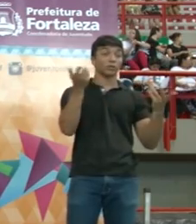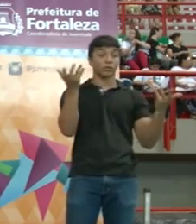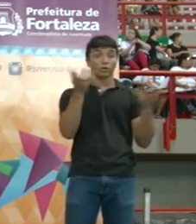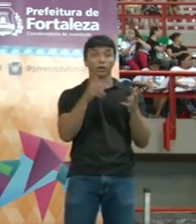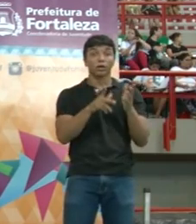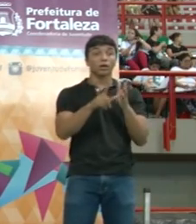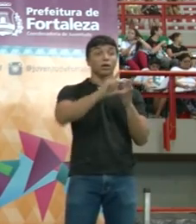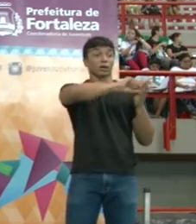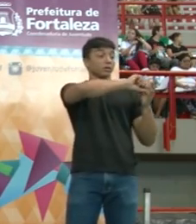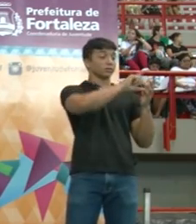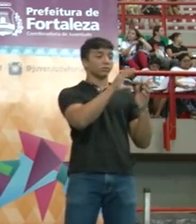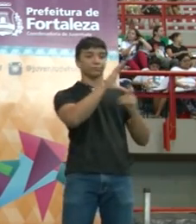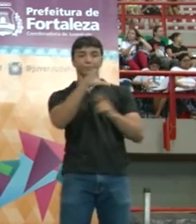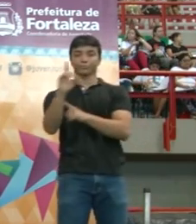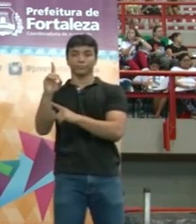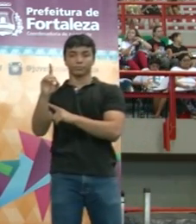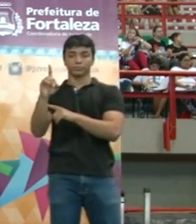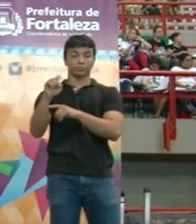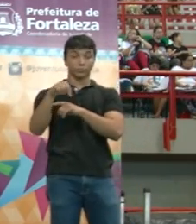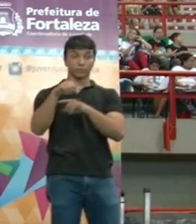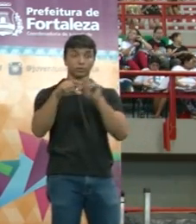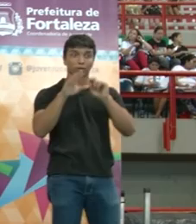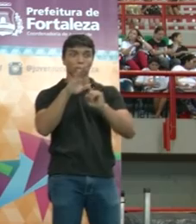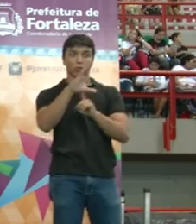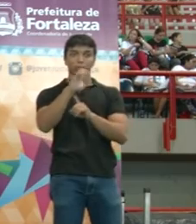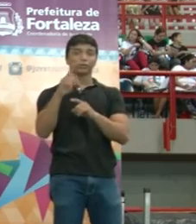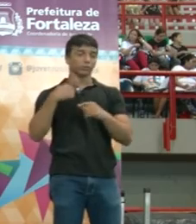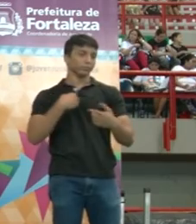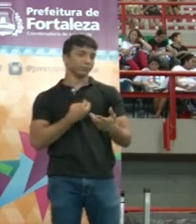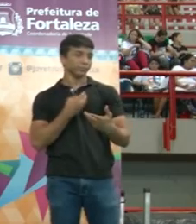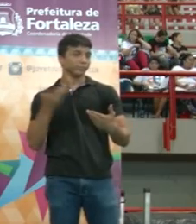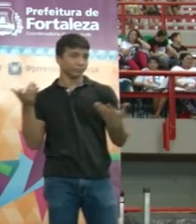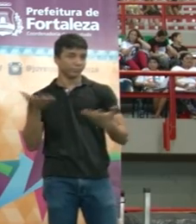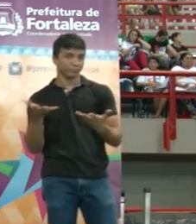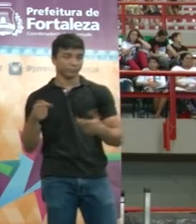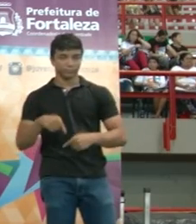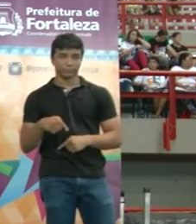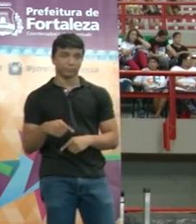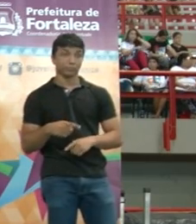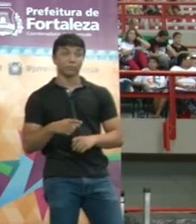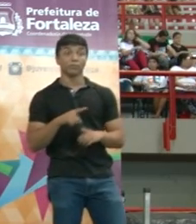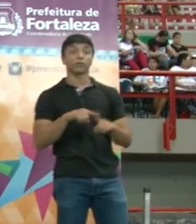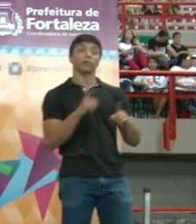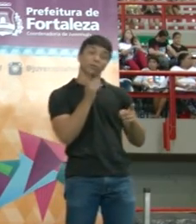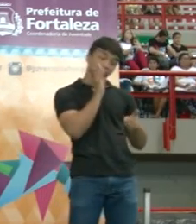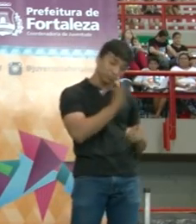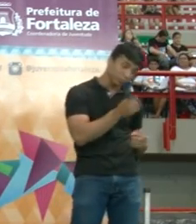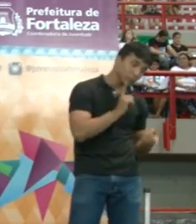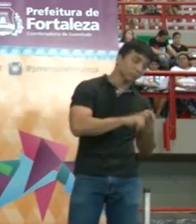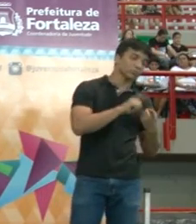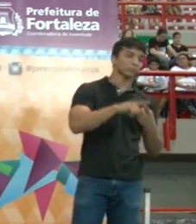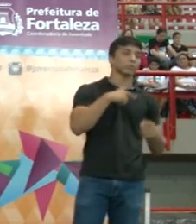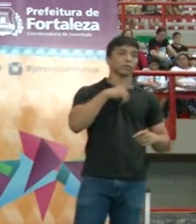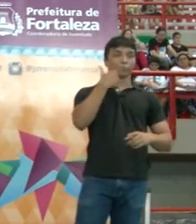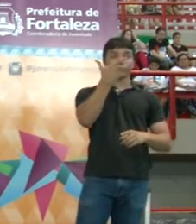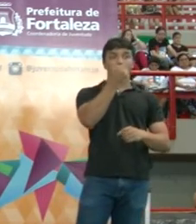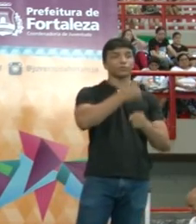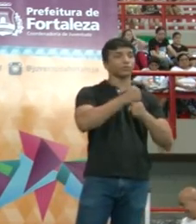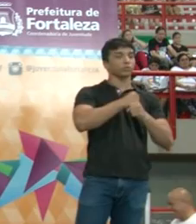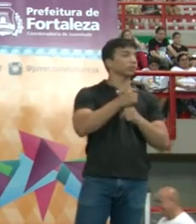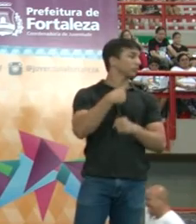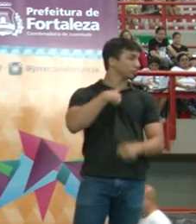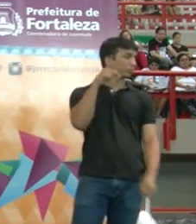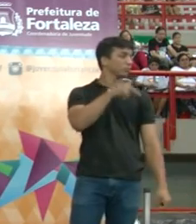antes de coordenar aqui essa maravilha que é esse projeto Academia Enem, eu já trabalho há 20 anos